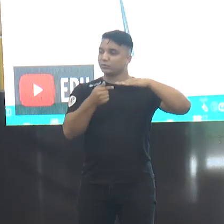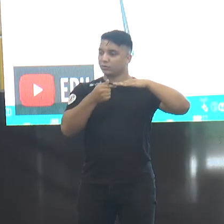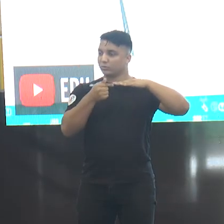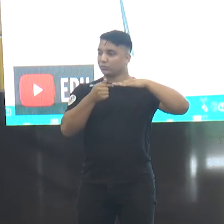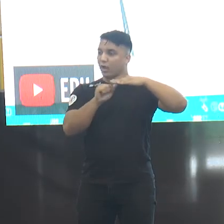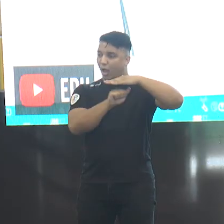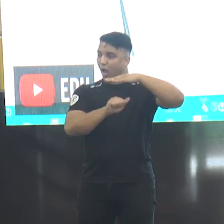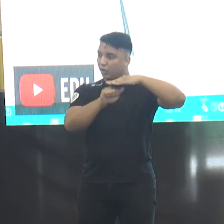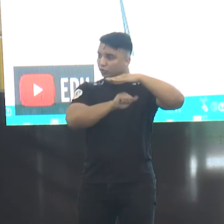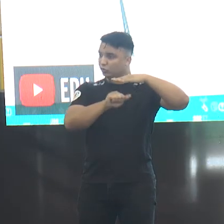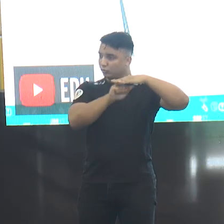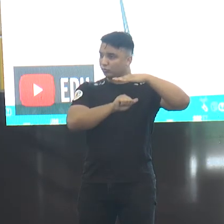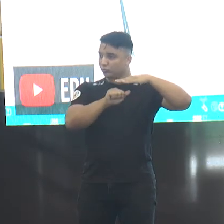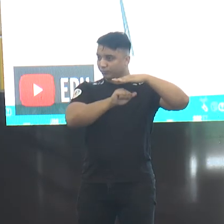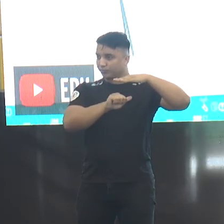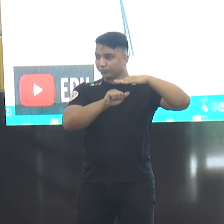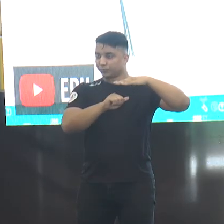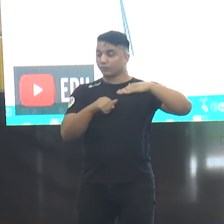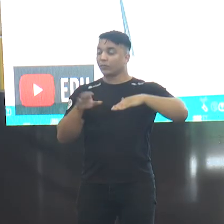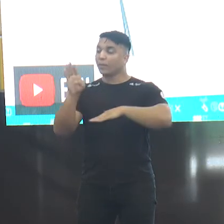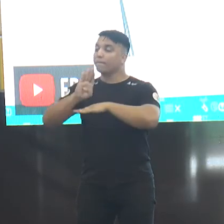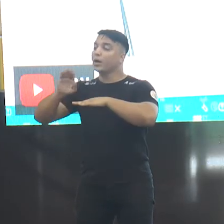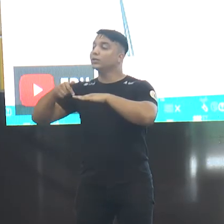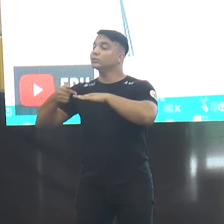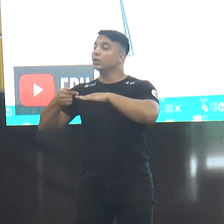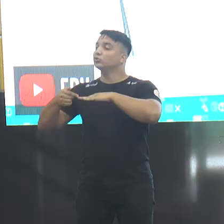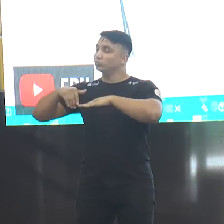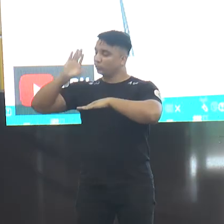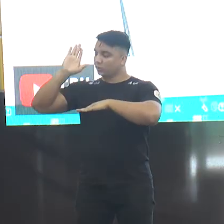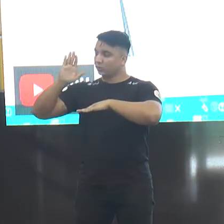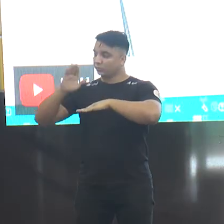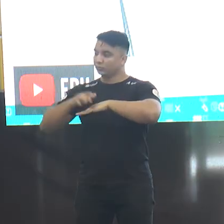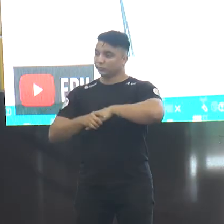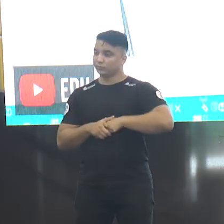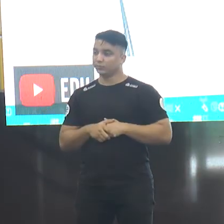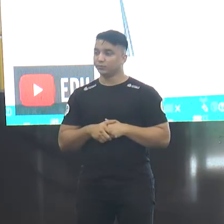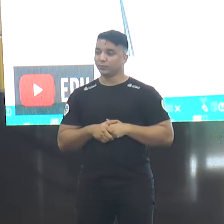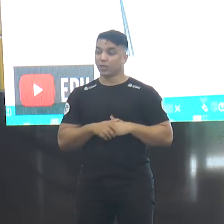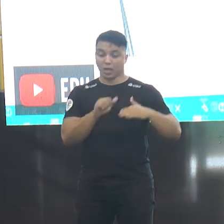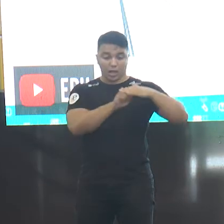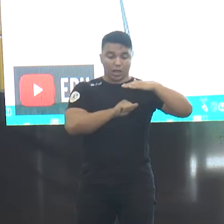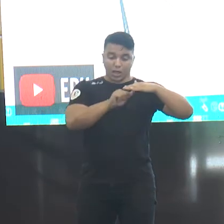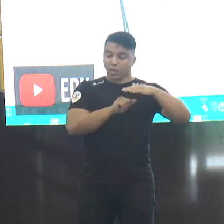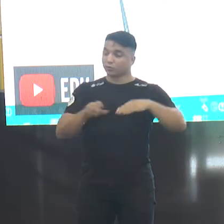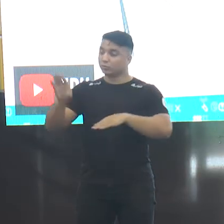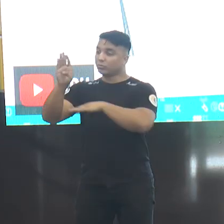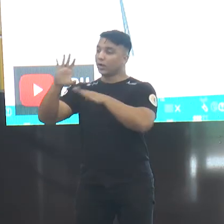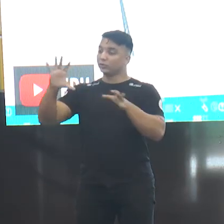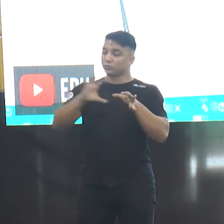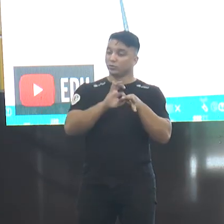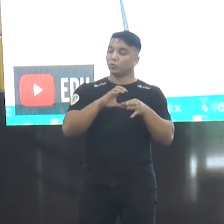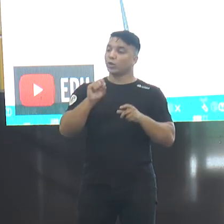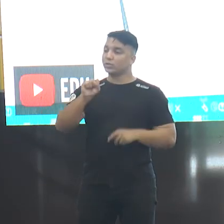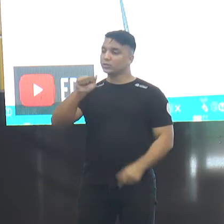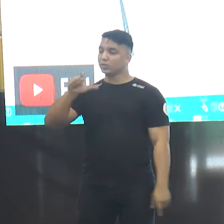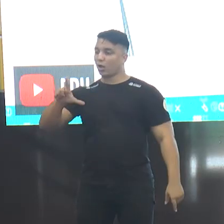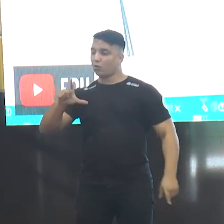Mais ou menos. A base é mais ou menos. Ácido mais base dá.